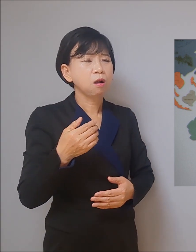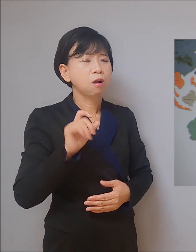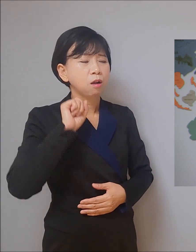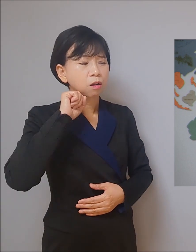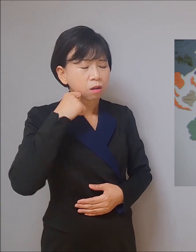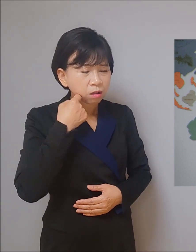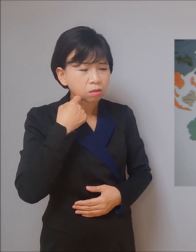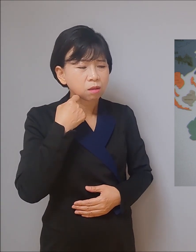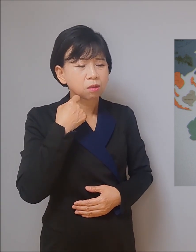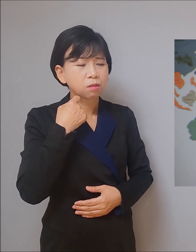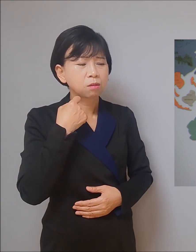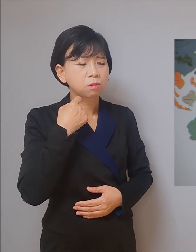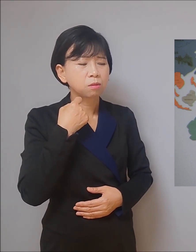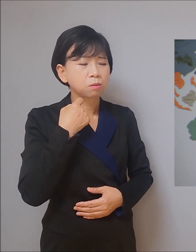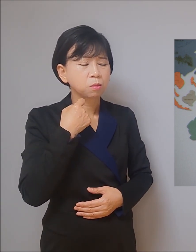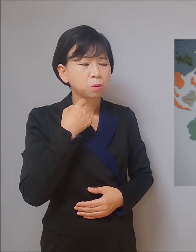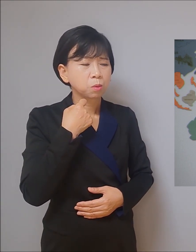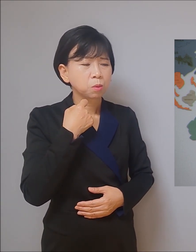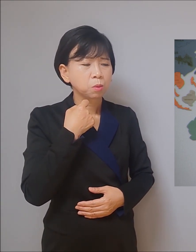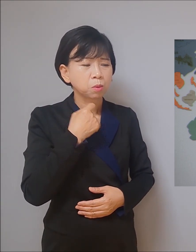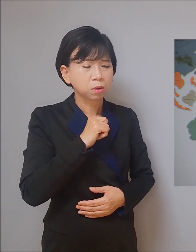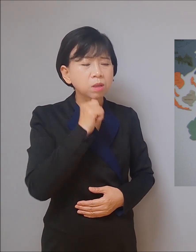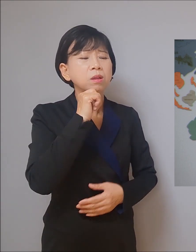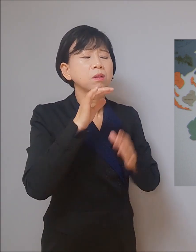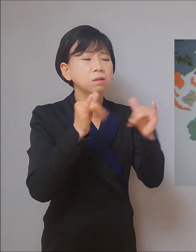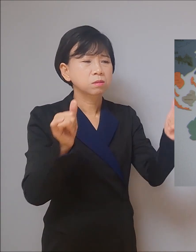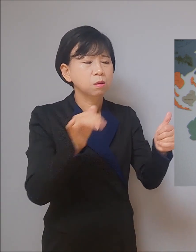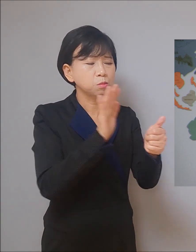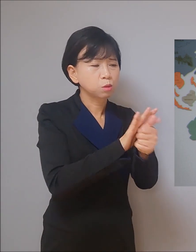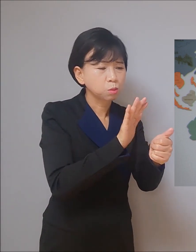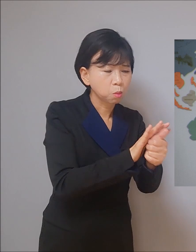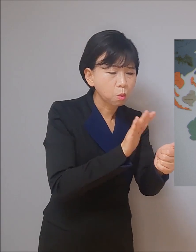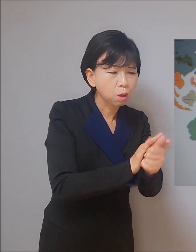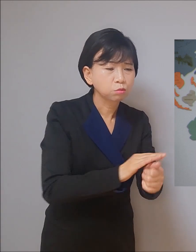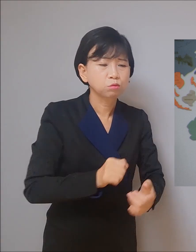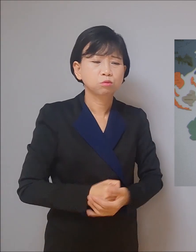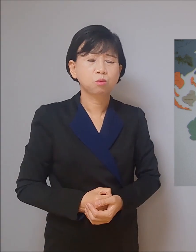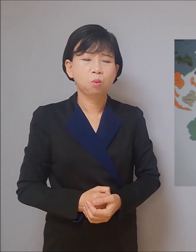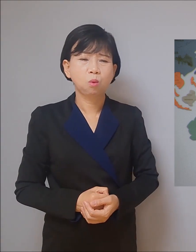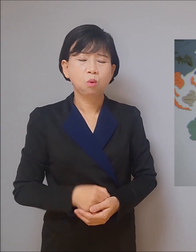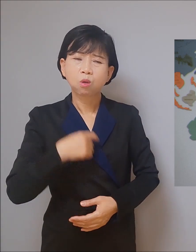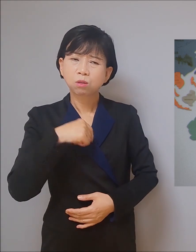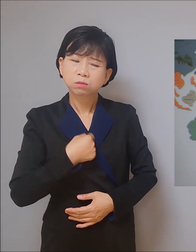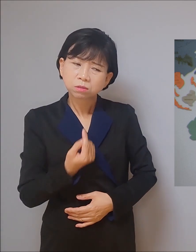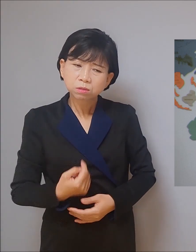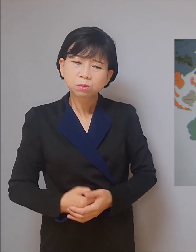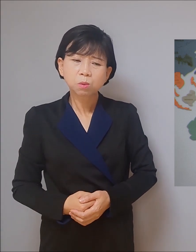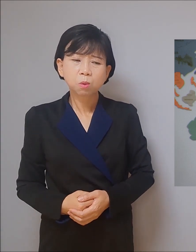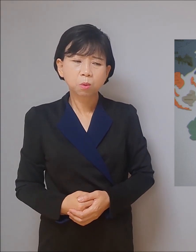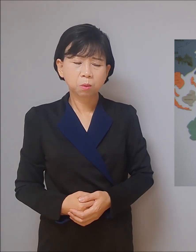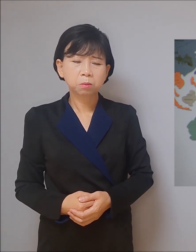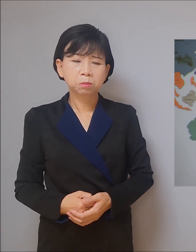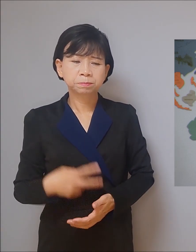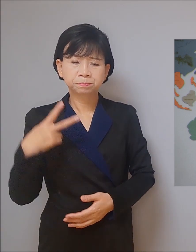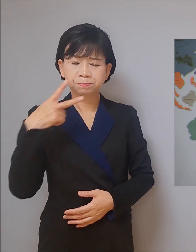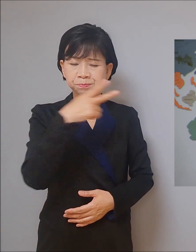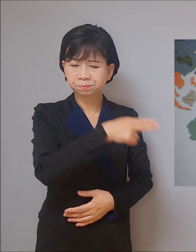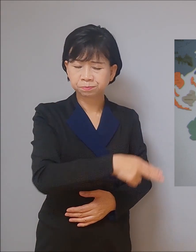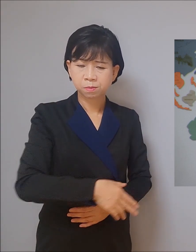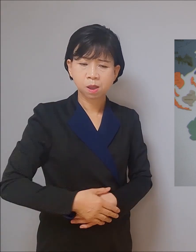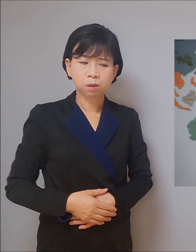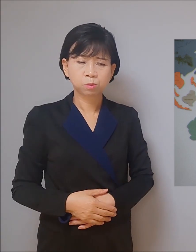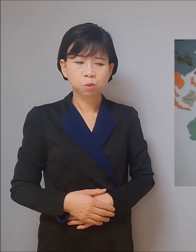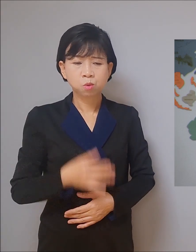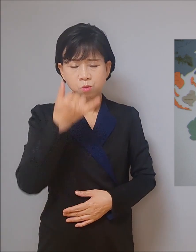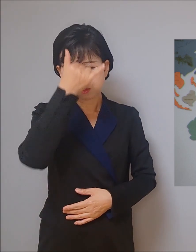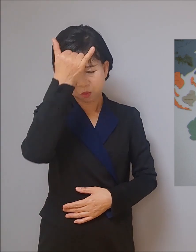같고, 누가 봐도 금욕적인 생활을 하면서 누가 봐도 이야, 저